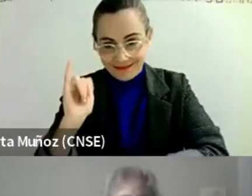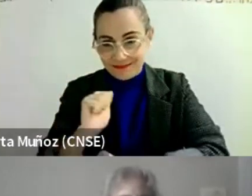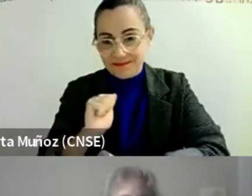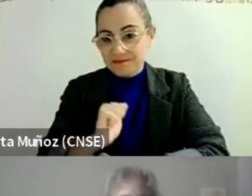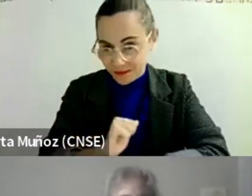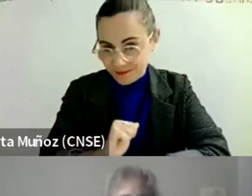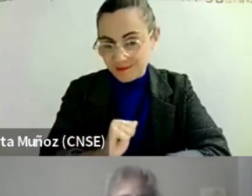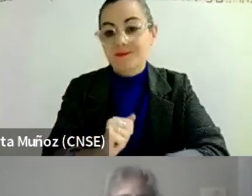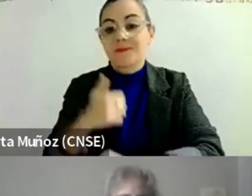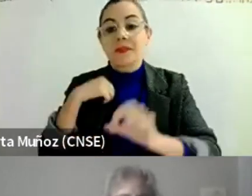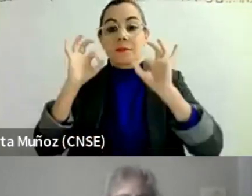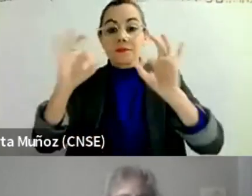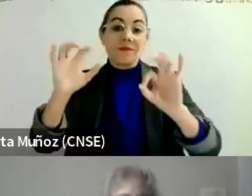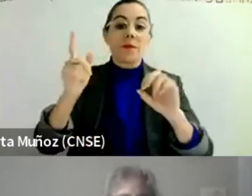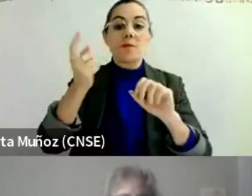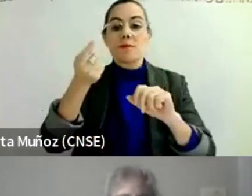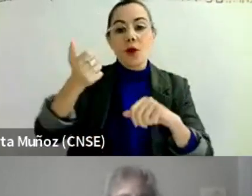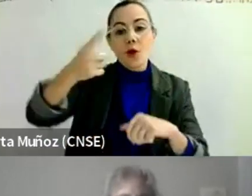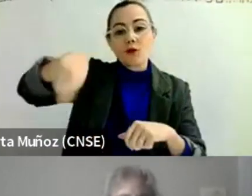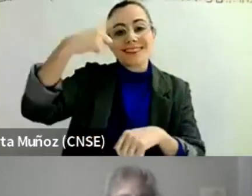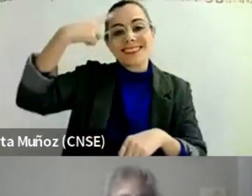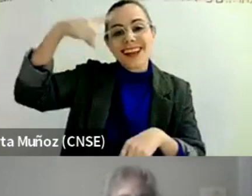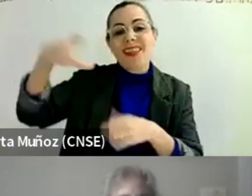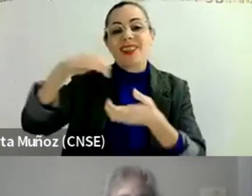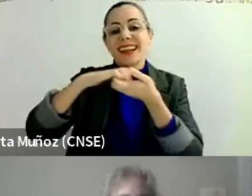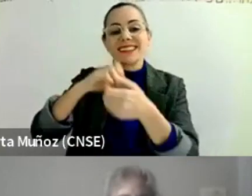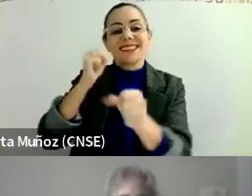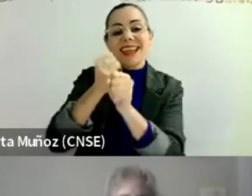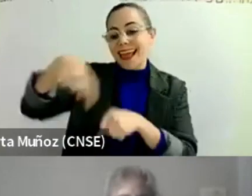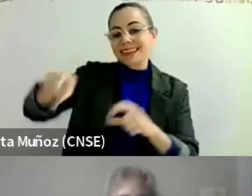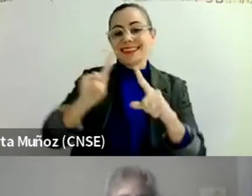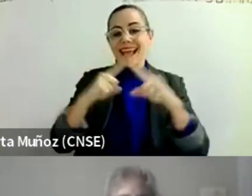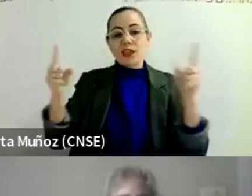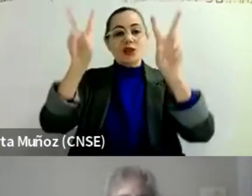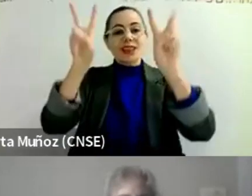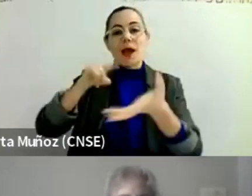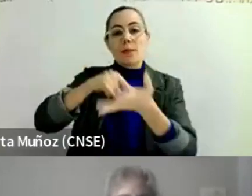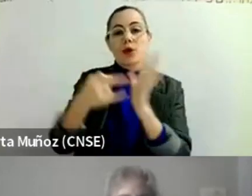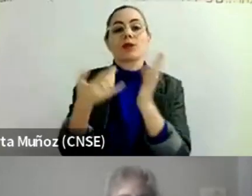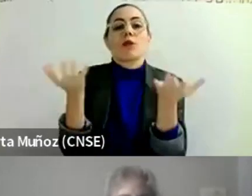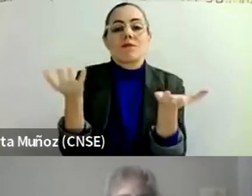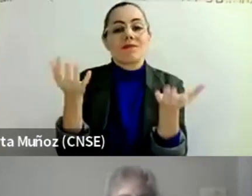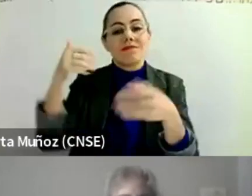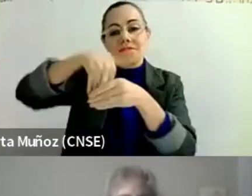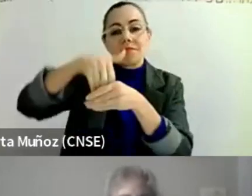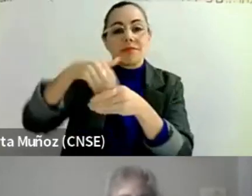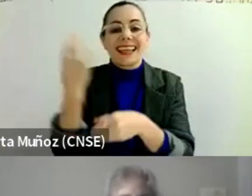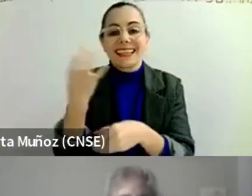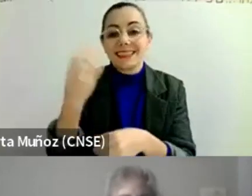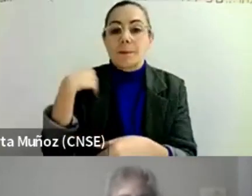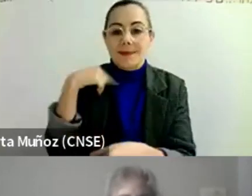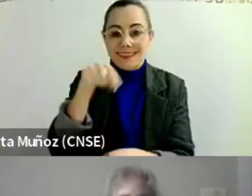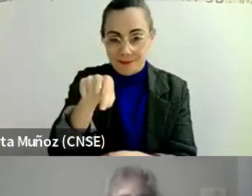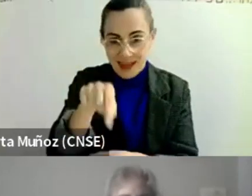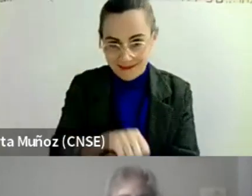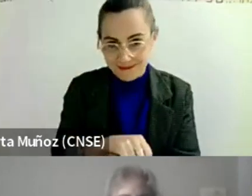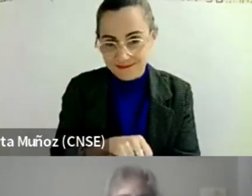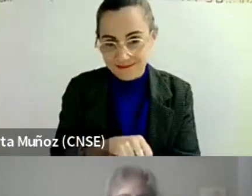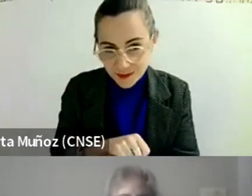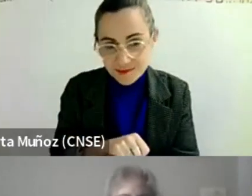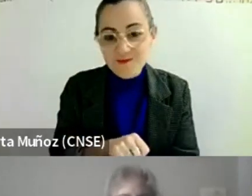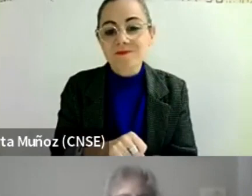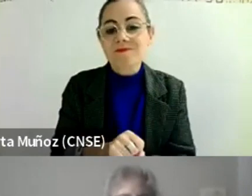tengamos ya alimentada la web, veréis que está todo traducido a la lengua de signos. Simplemente para que sepáis qué novedades hay en cuanto a